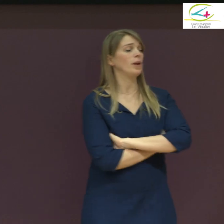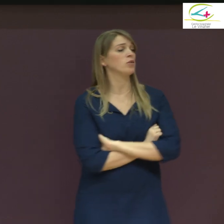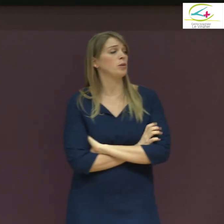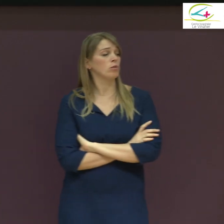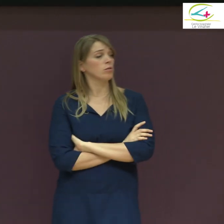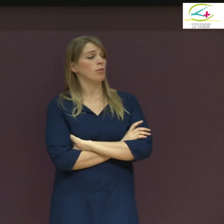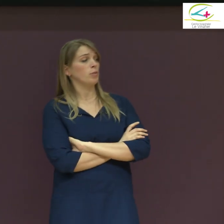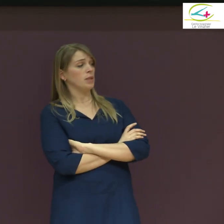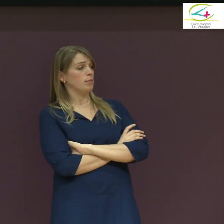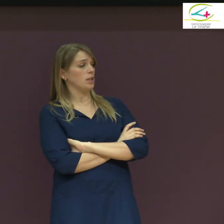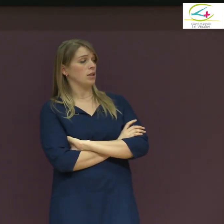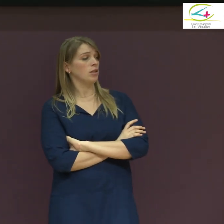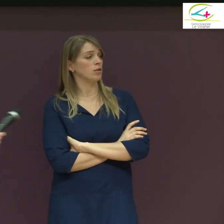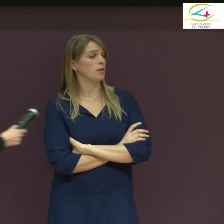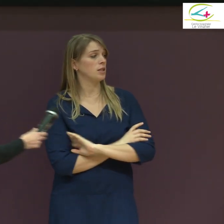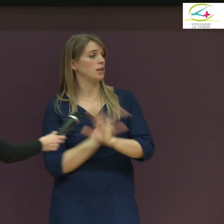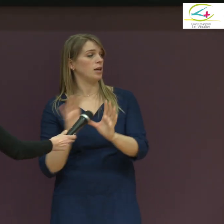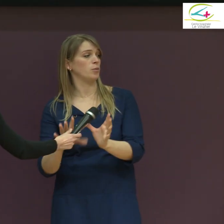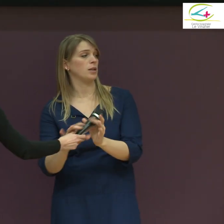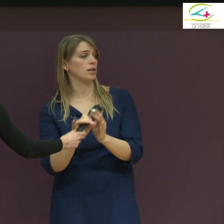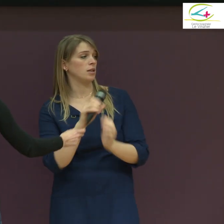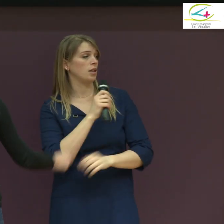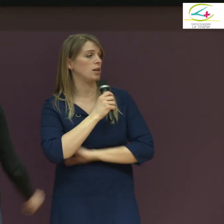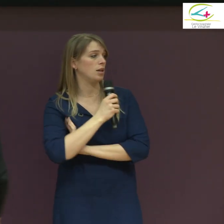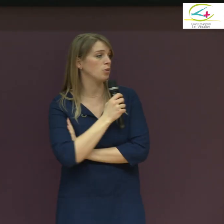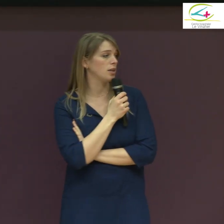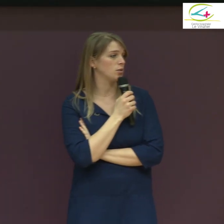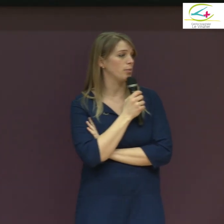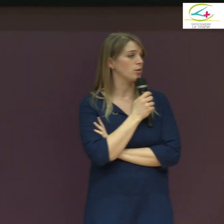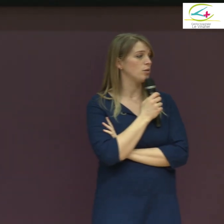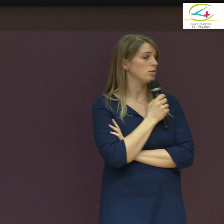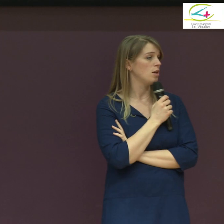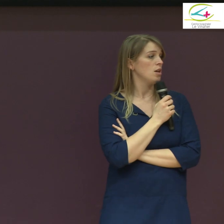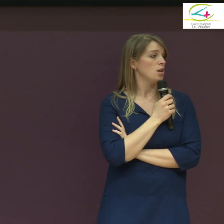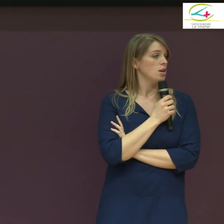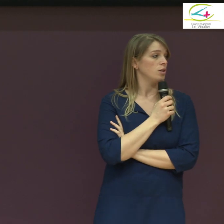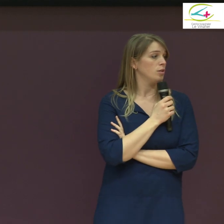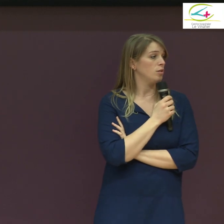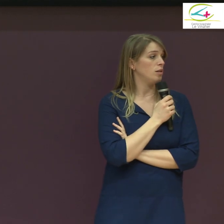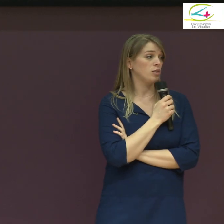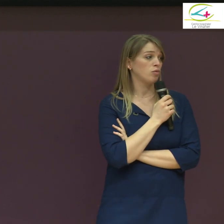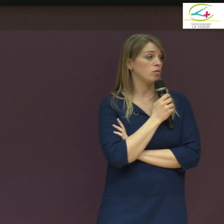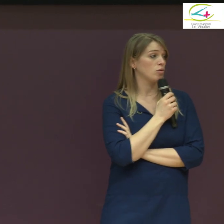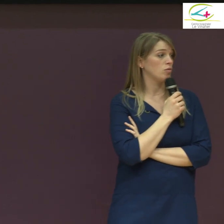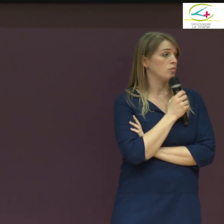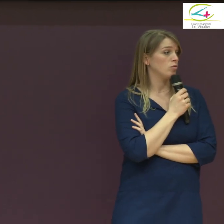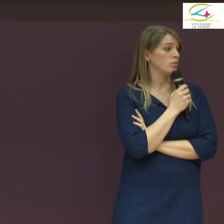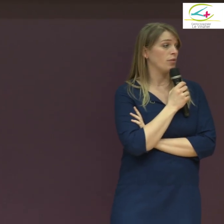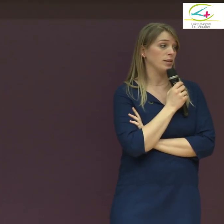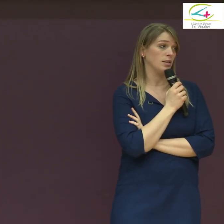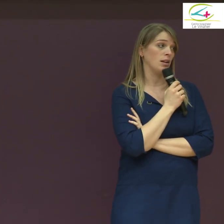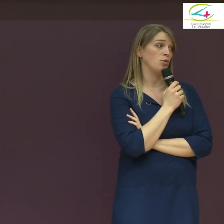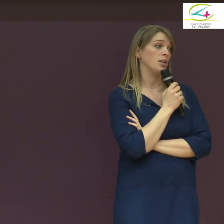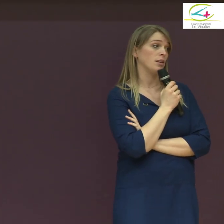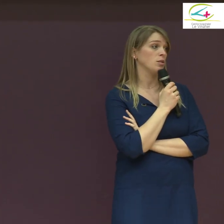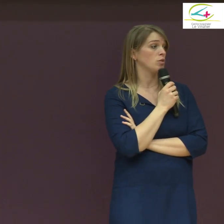donc on parle de l'hôpital, notamment de cette psychiatrique. En effet, c'est un hôpital qui a un lieu qui a son importance. Les sources sont.